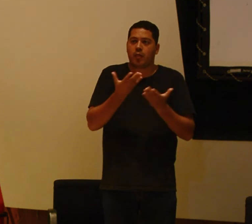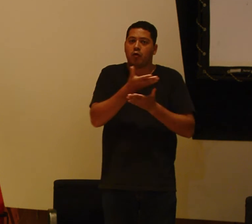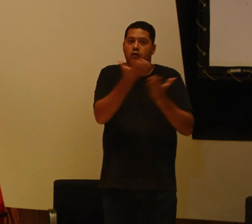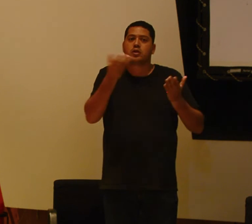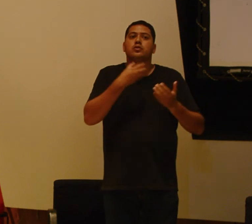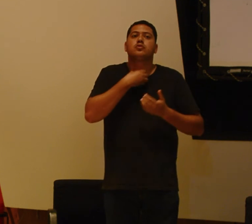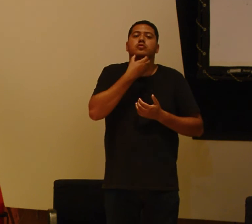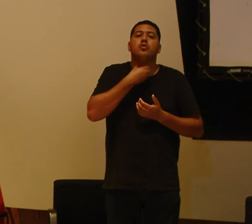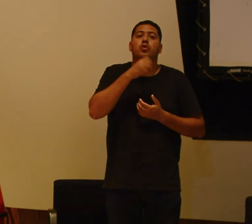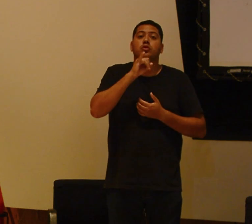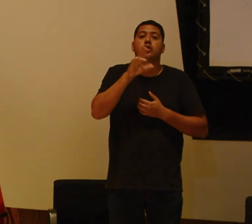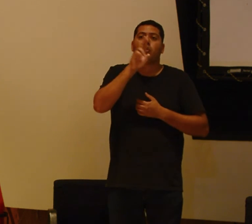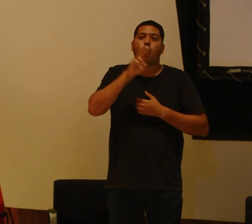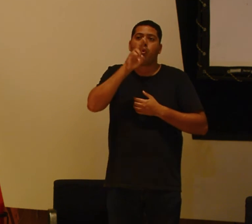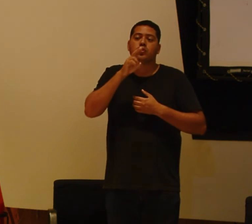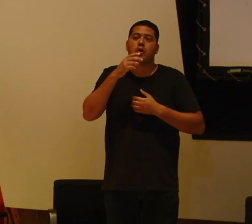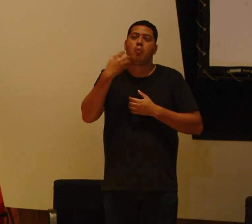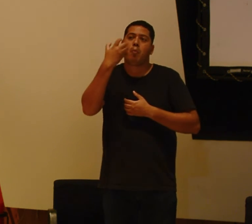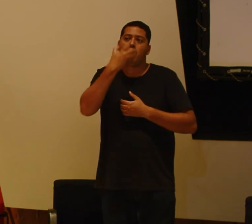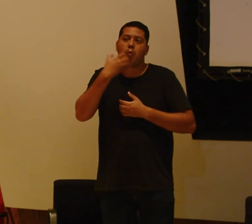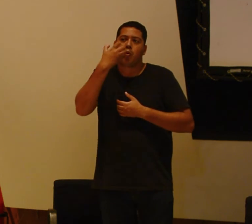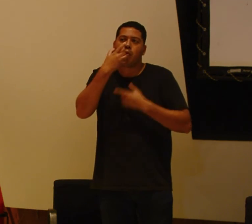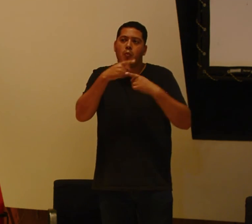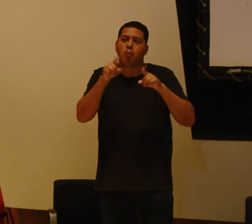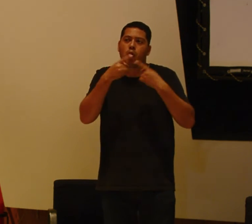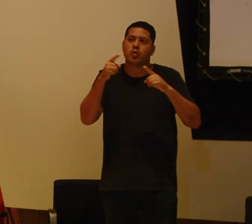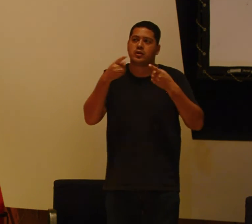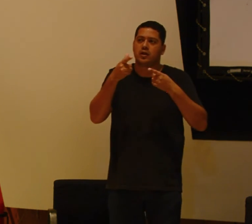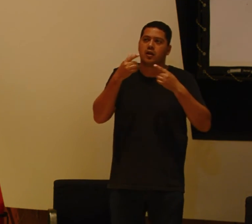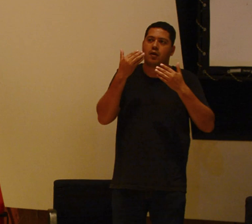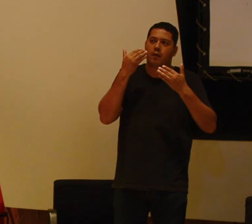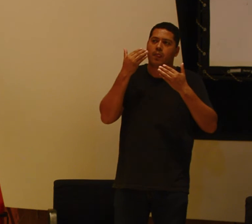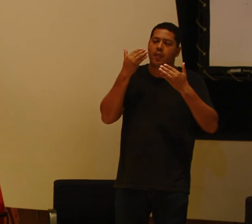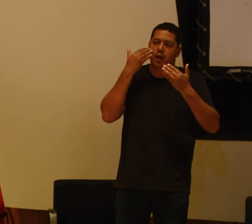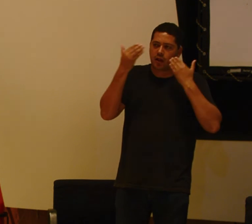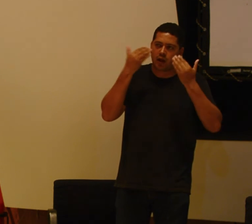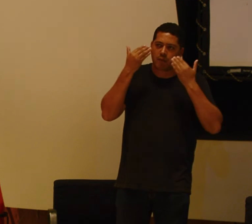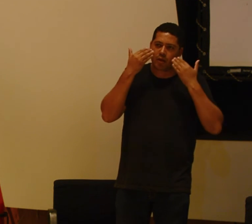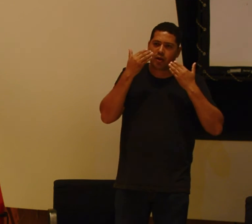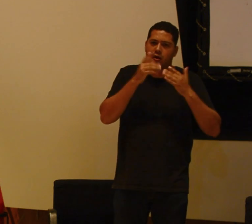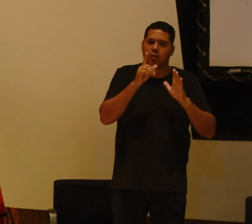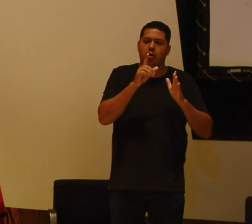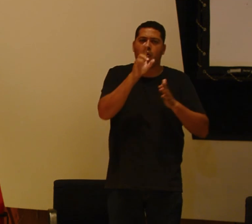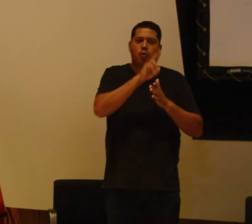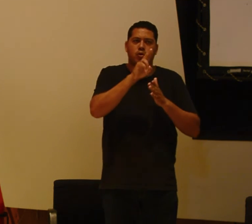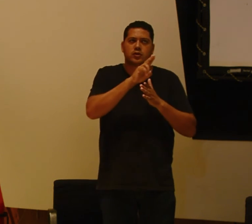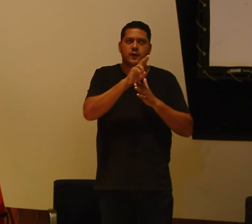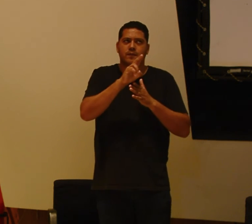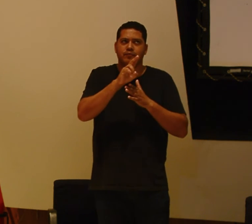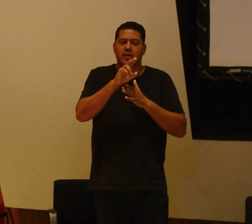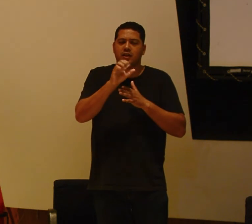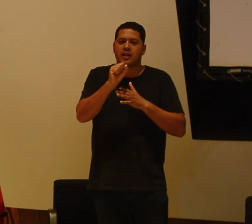vocês, tentem se desapegar um pouco de Spotify, CD. Eu sei que a gente às vezes fica um pouco inibido